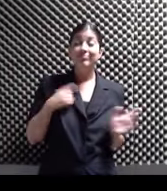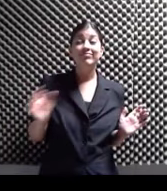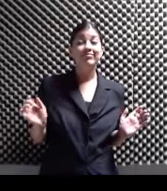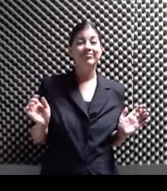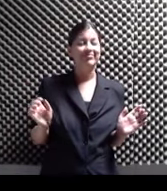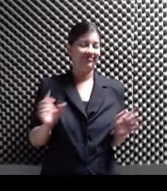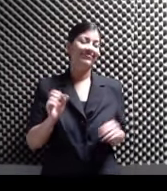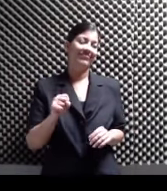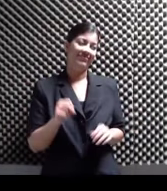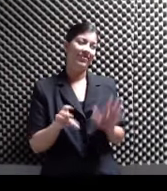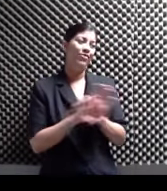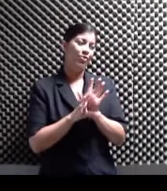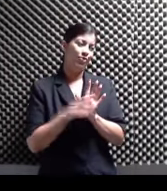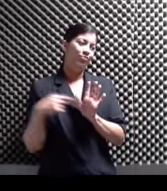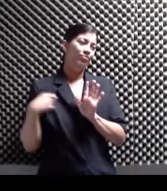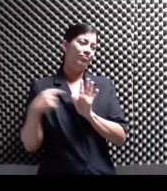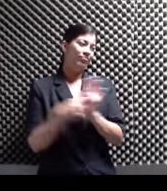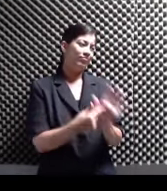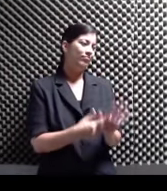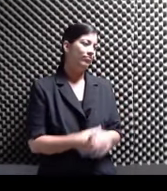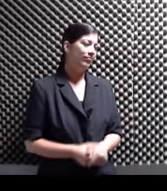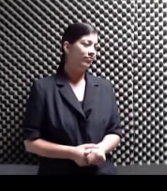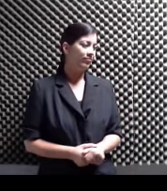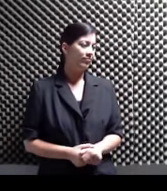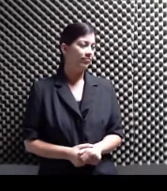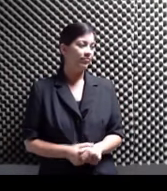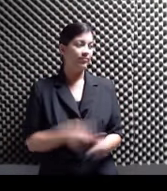fotografía. Te esperaremos por acá. Pero mira,